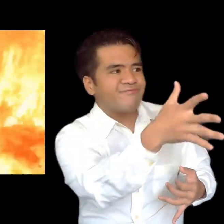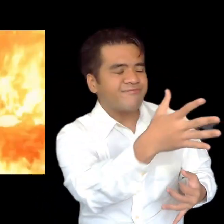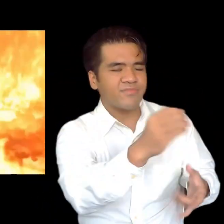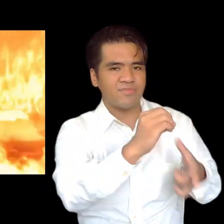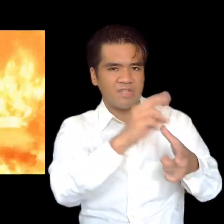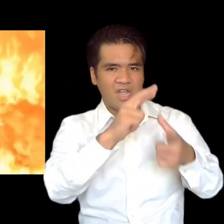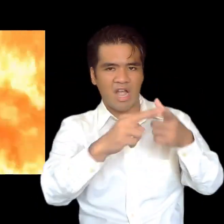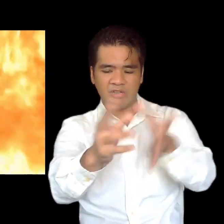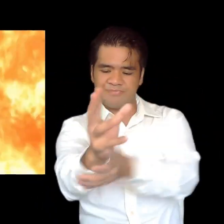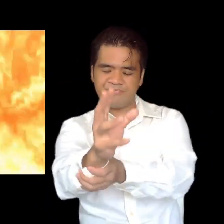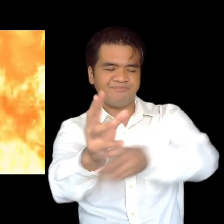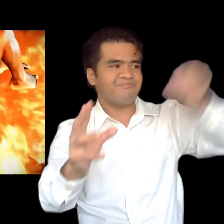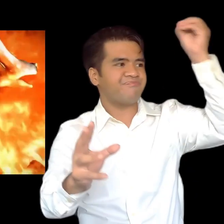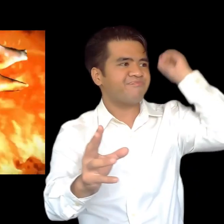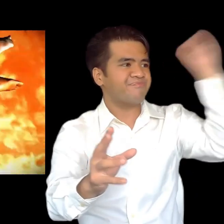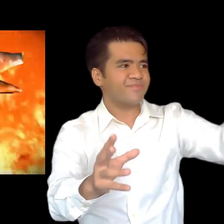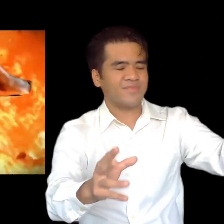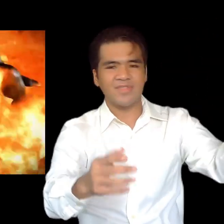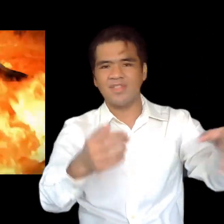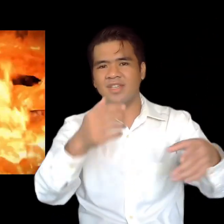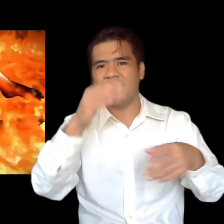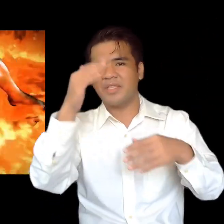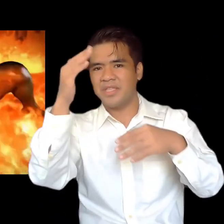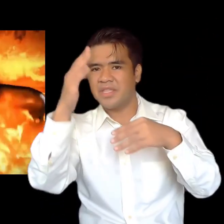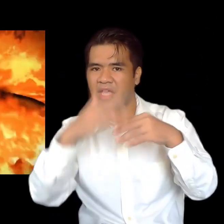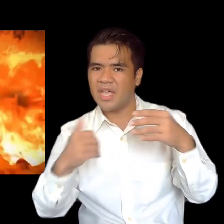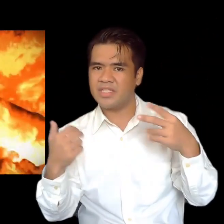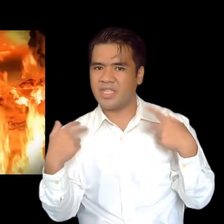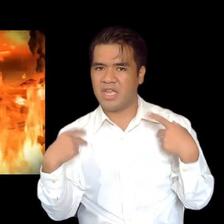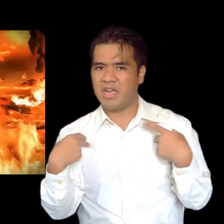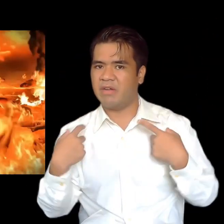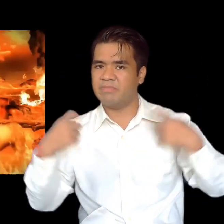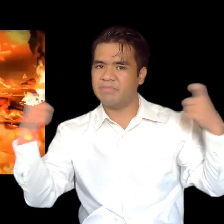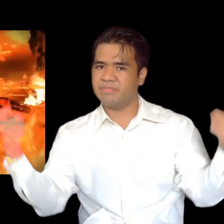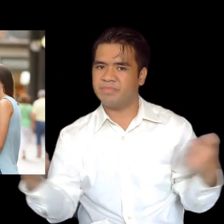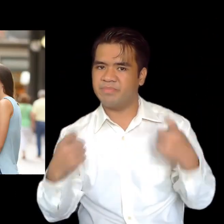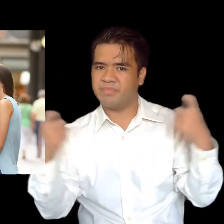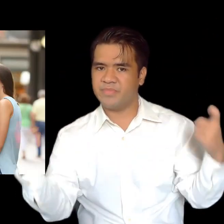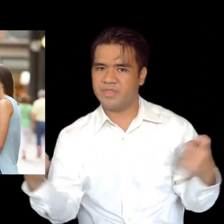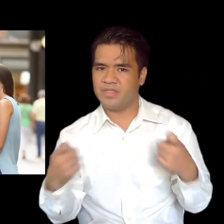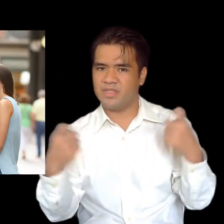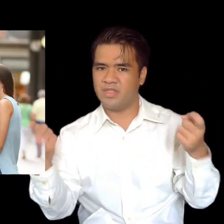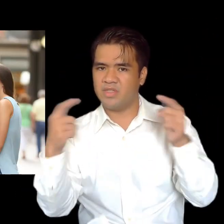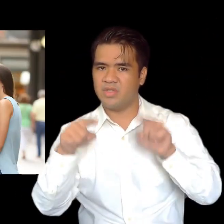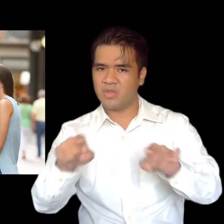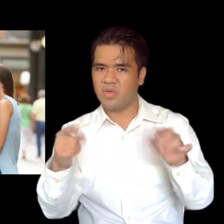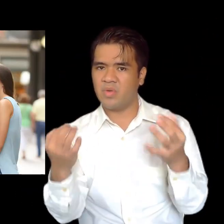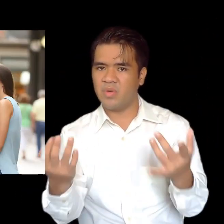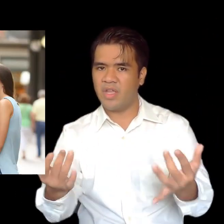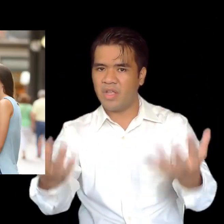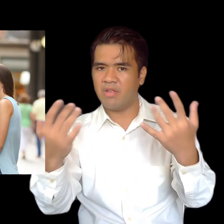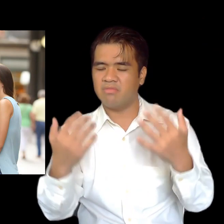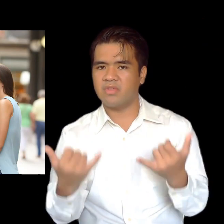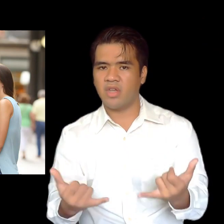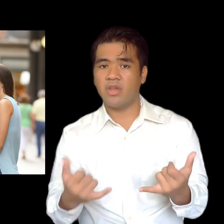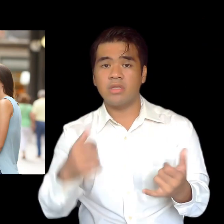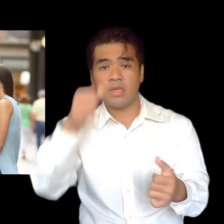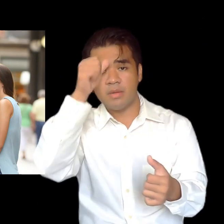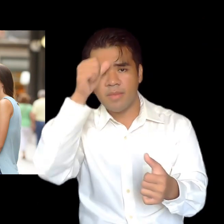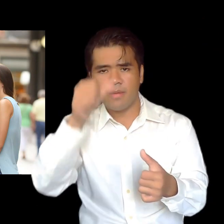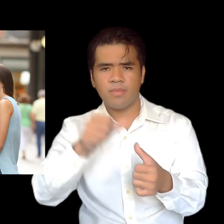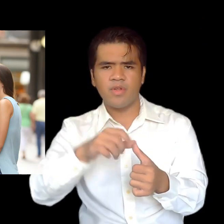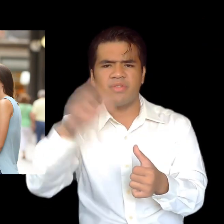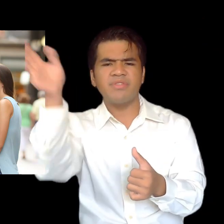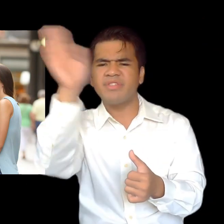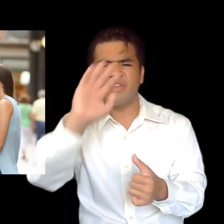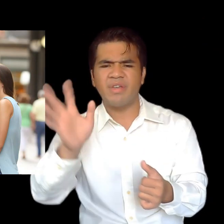mata o kaya putulin na lang ang iyong kanang kamay kaysa mapunta ka sa impyerno. Tandaan, hindi tayo dapat magnasa sa